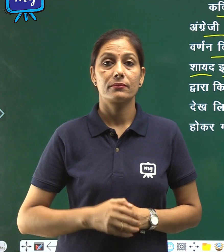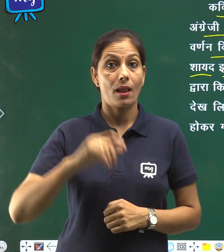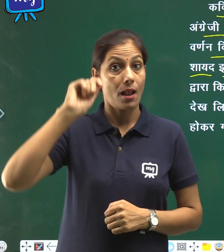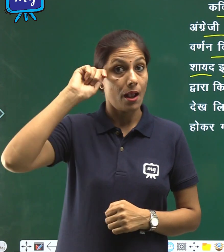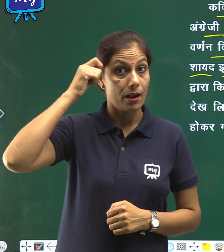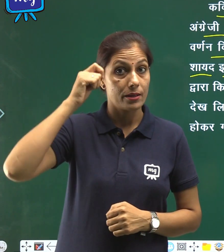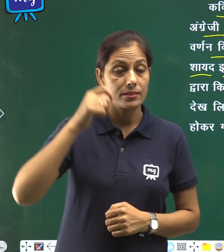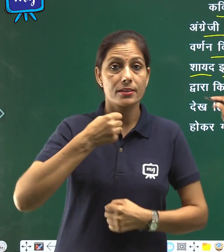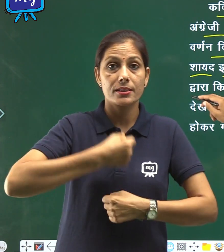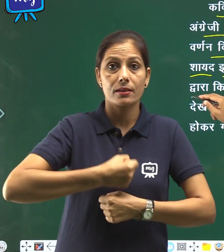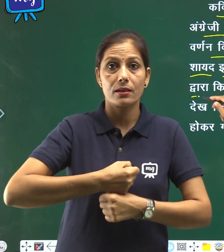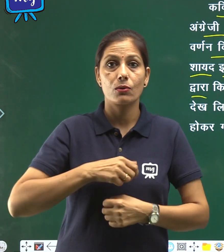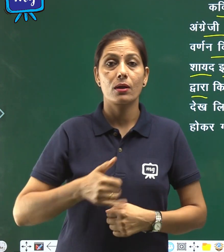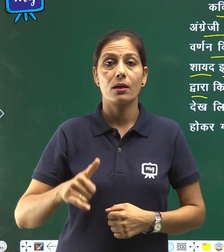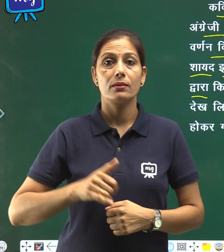अंग्रेजी सरकार द्वारा